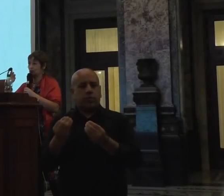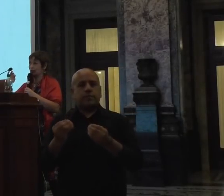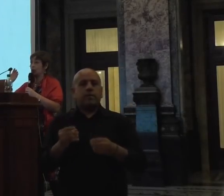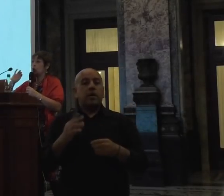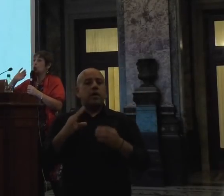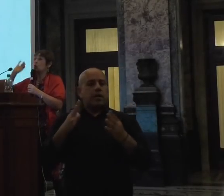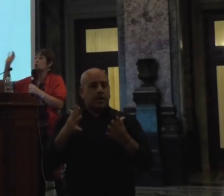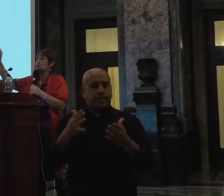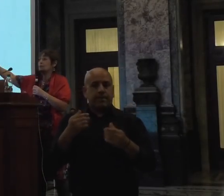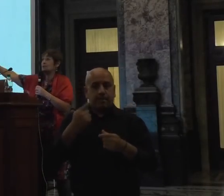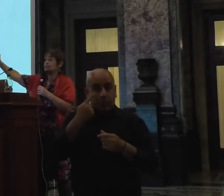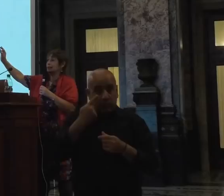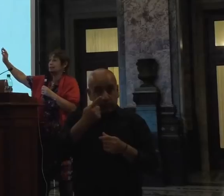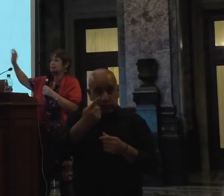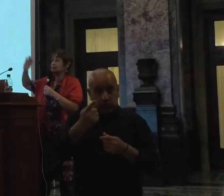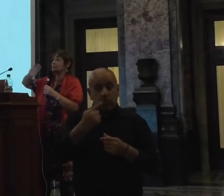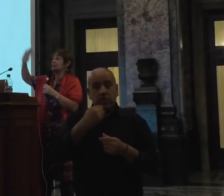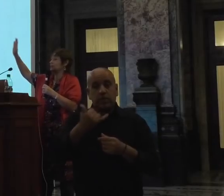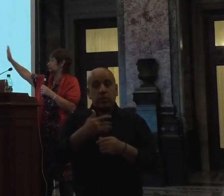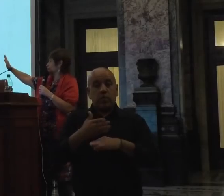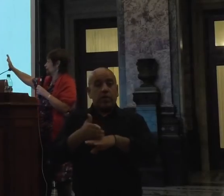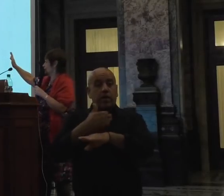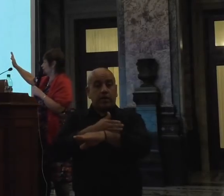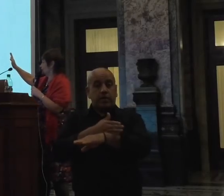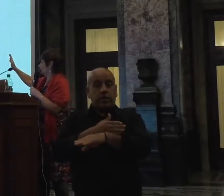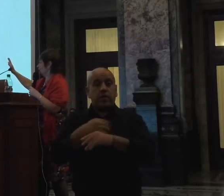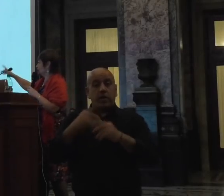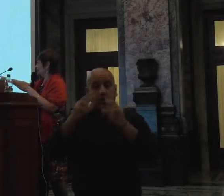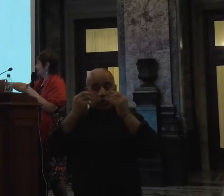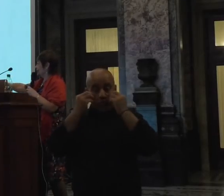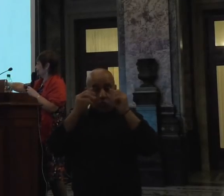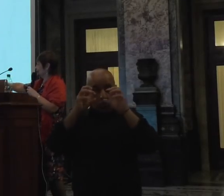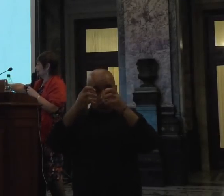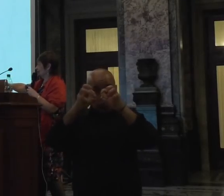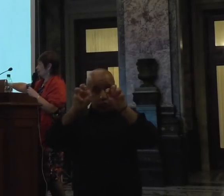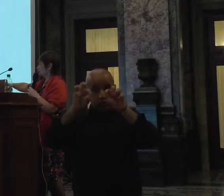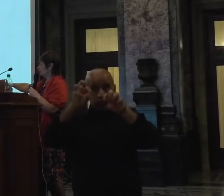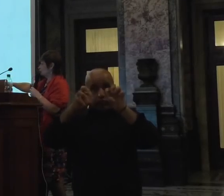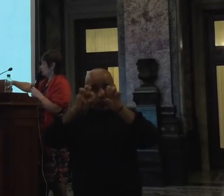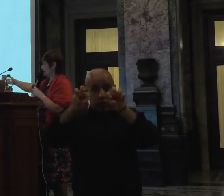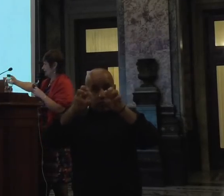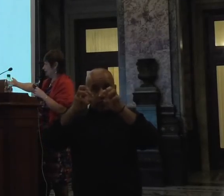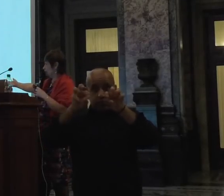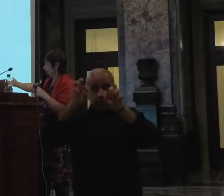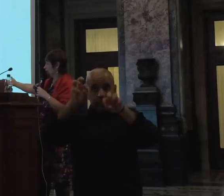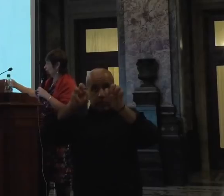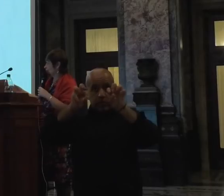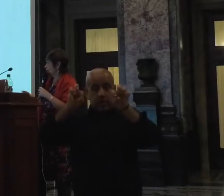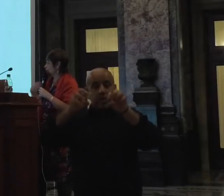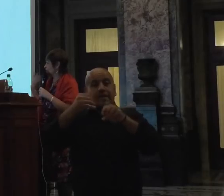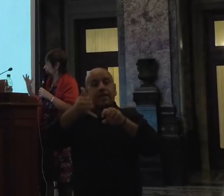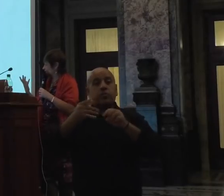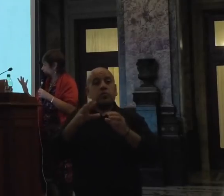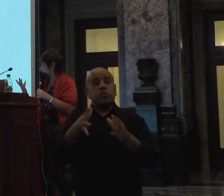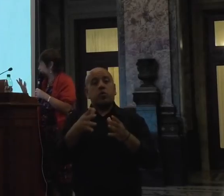representación visual justamente antes de que vayamos a mover los ojos. Y también tenemos unos movimientos